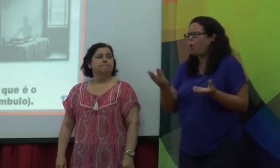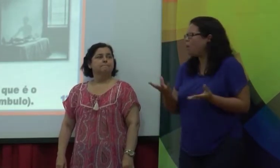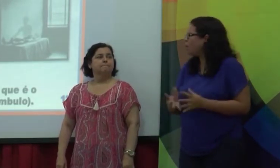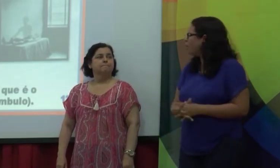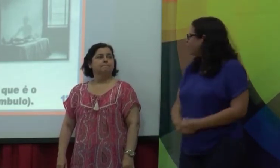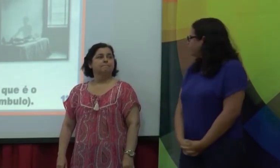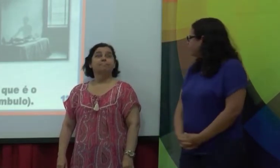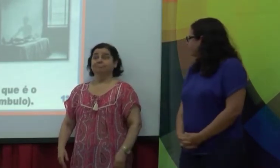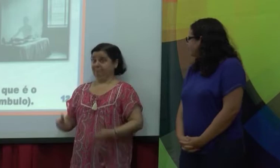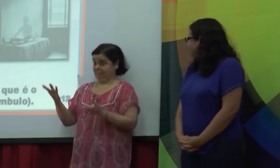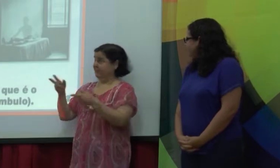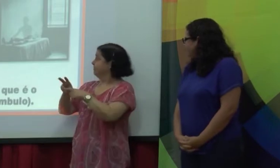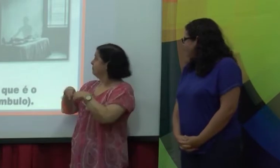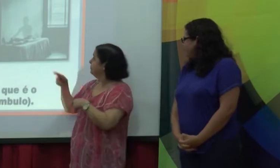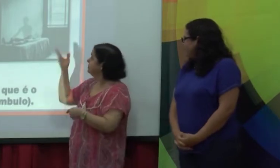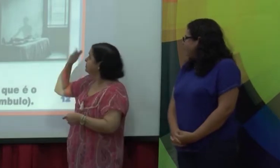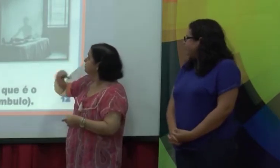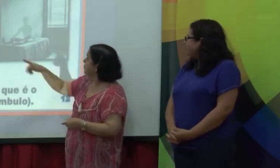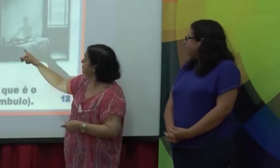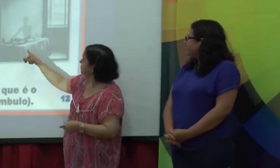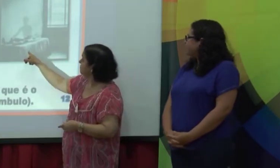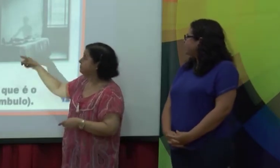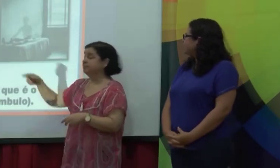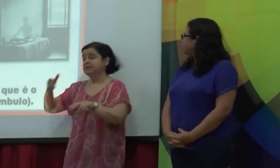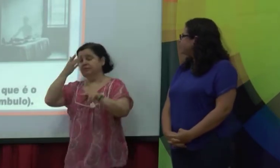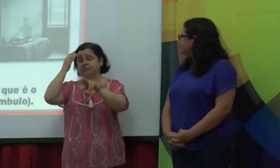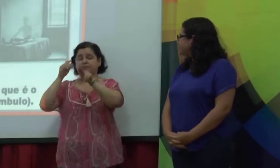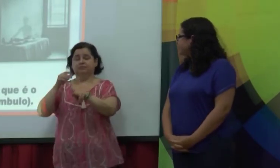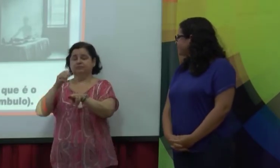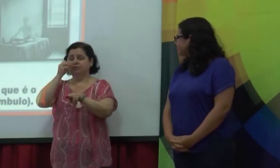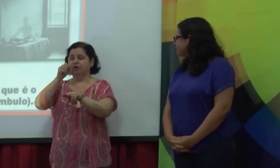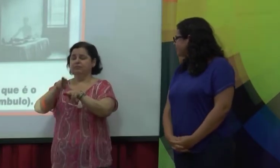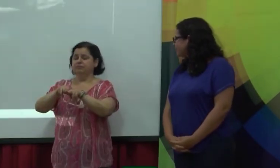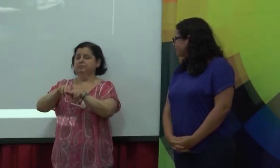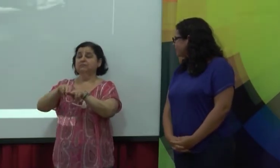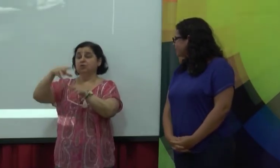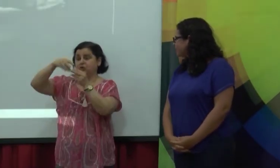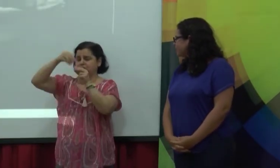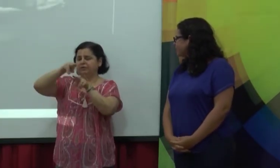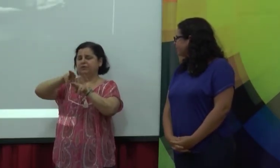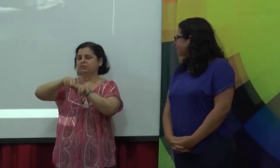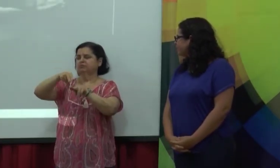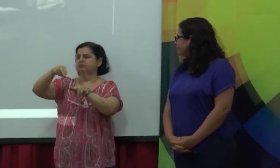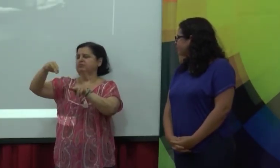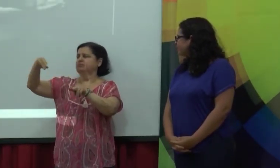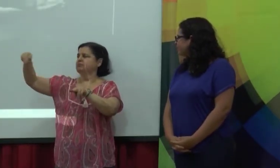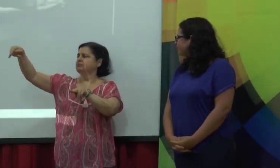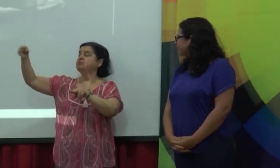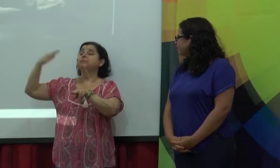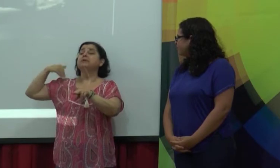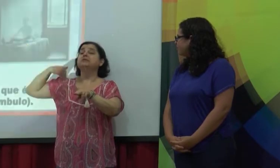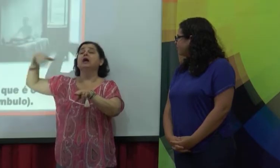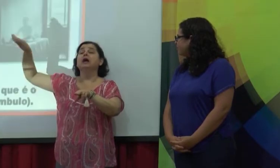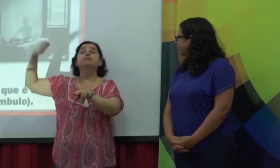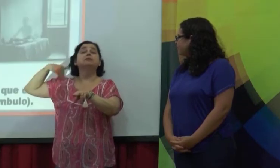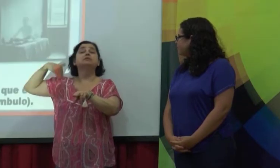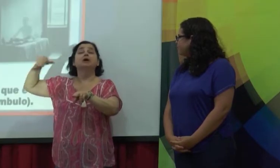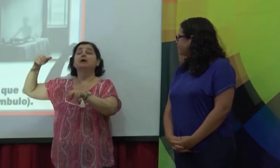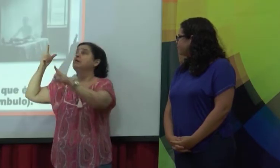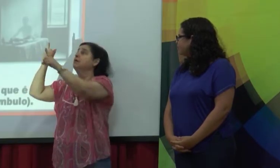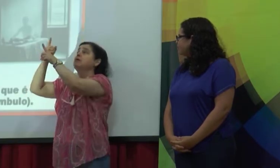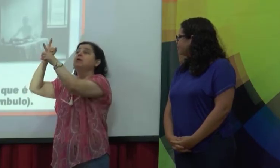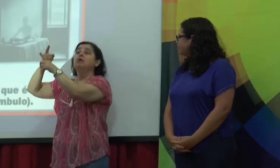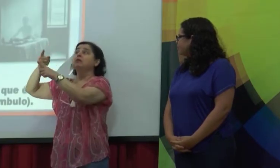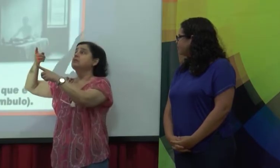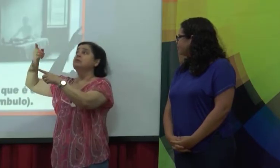Como acontece isso? Exatamente. Então, nessa figura, nós temos a pessoa